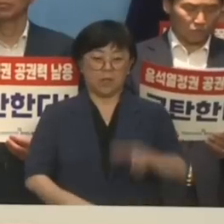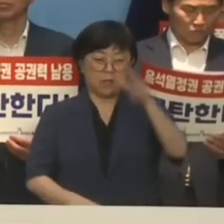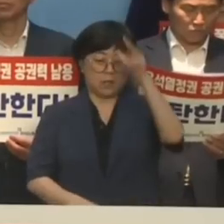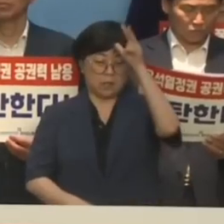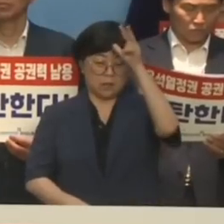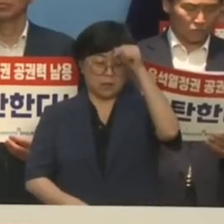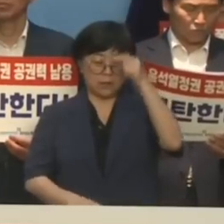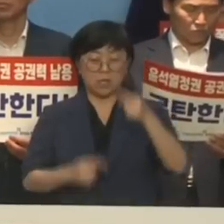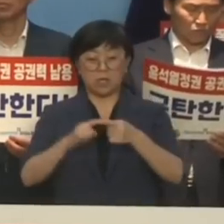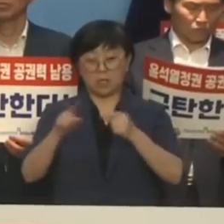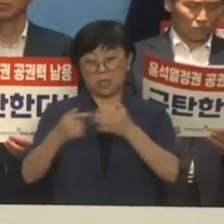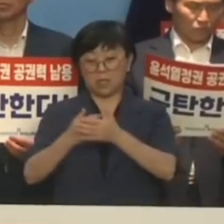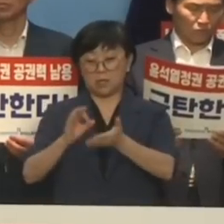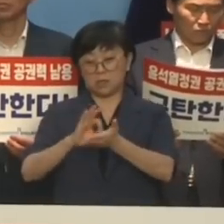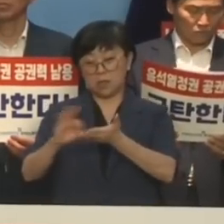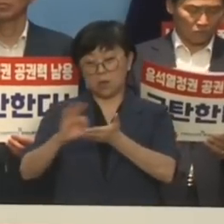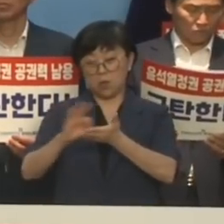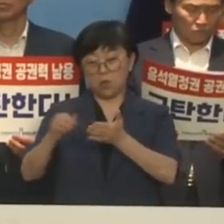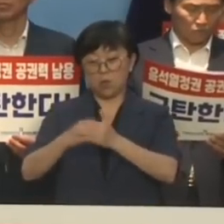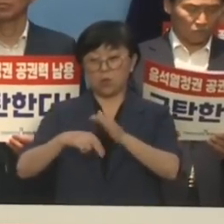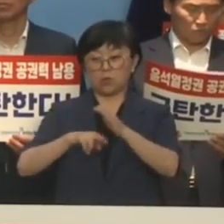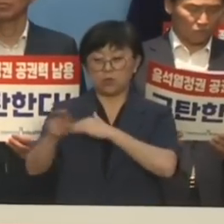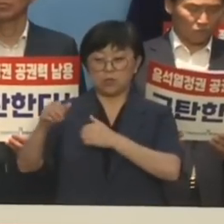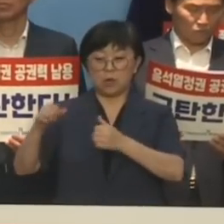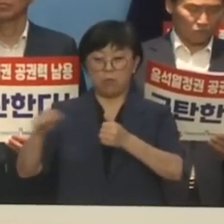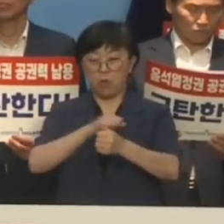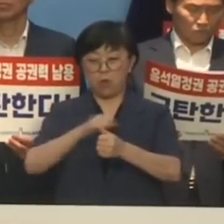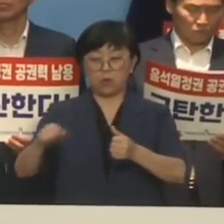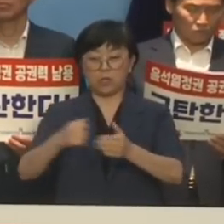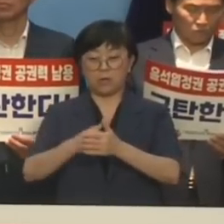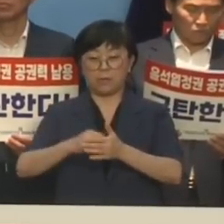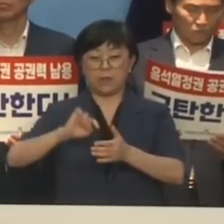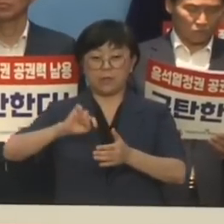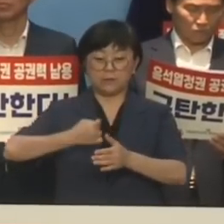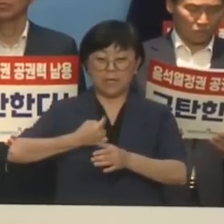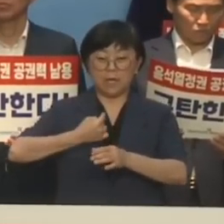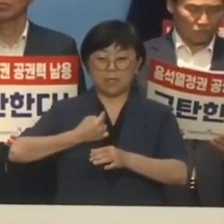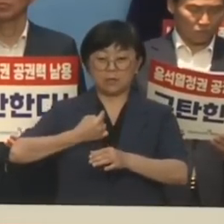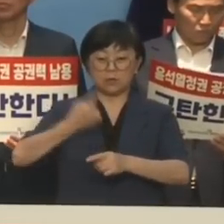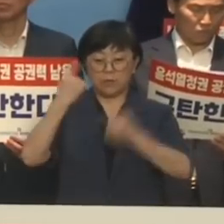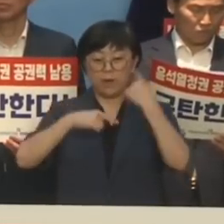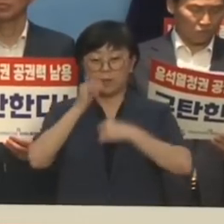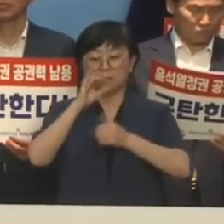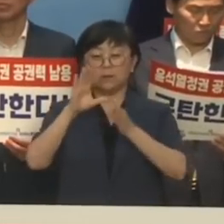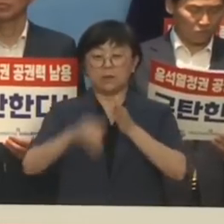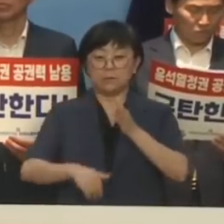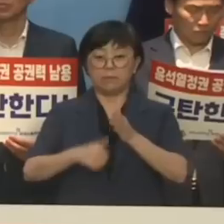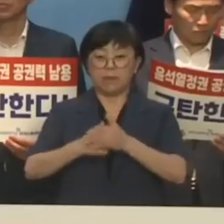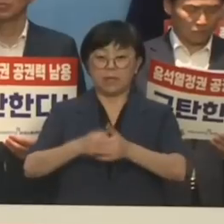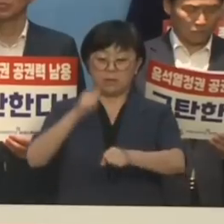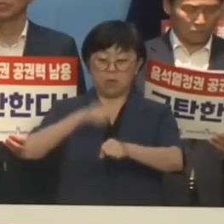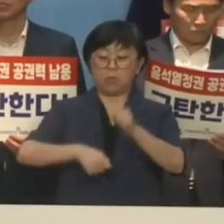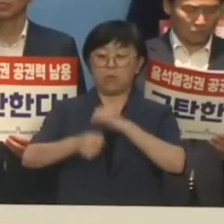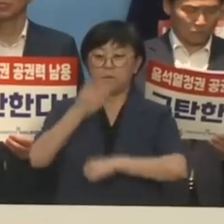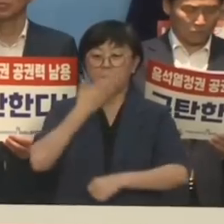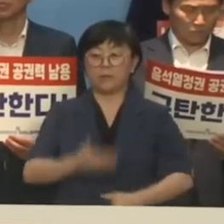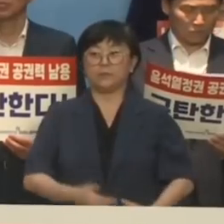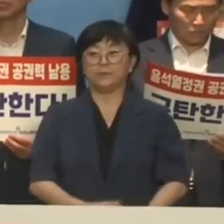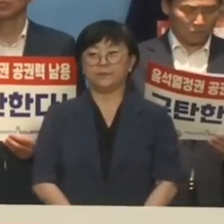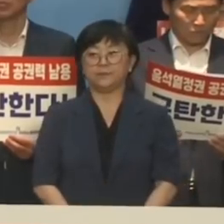경찰의 뒷수갑 사용은 도주나 폭행, 자해 등의 우려가 높다고 판단될 때만